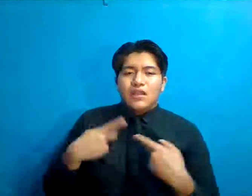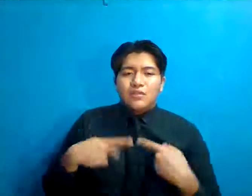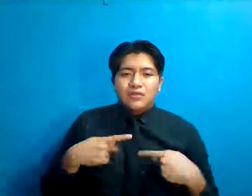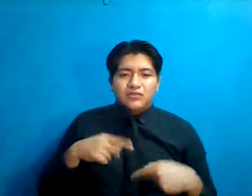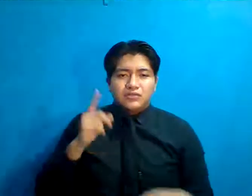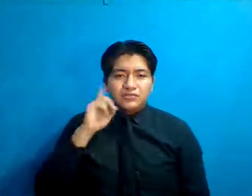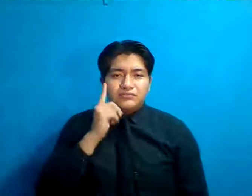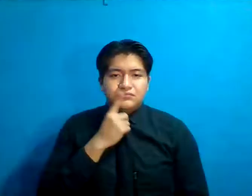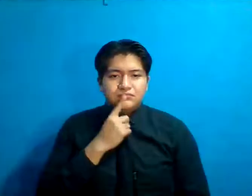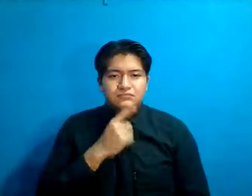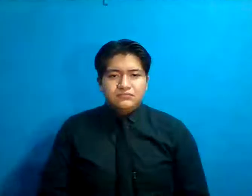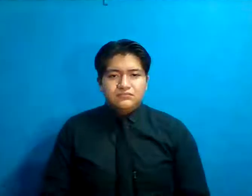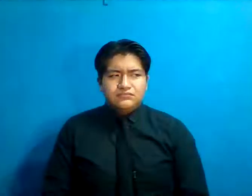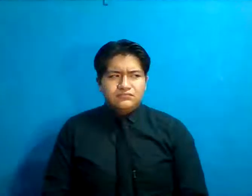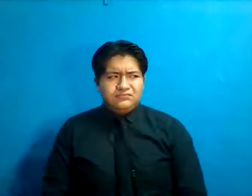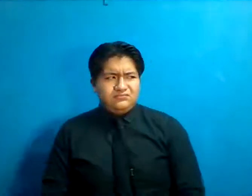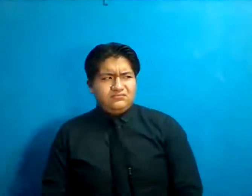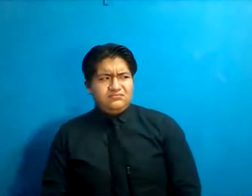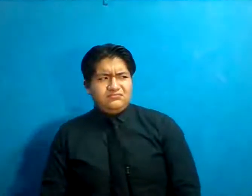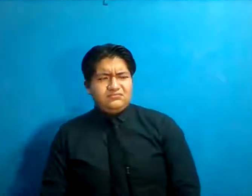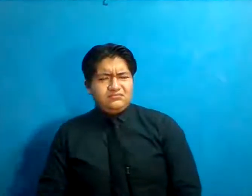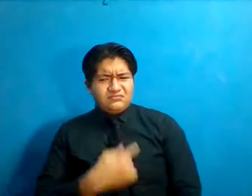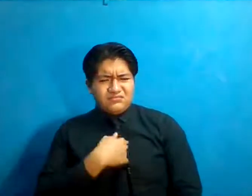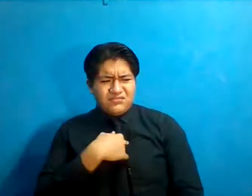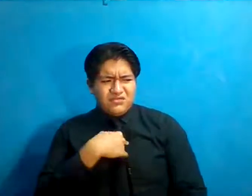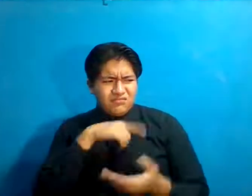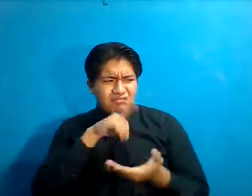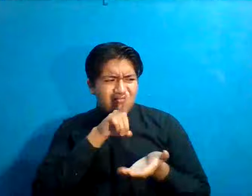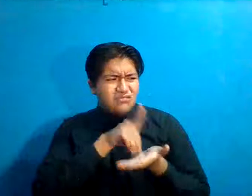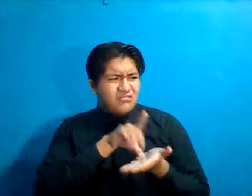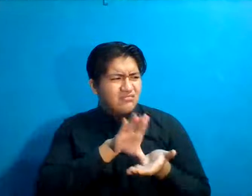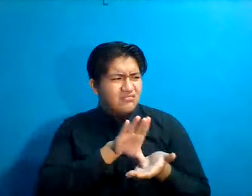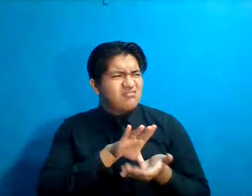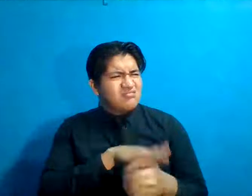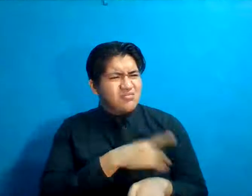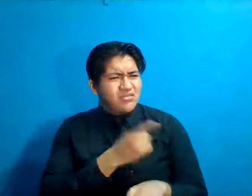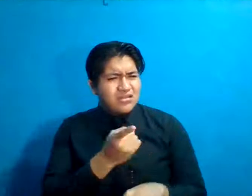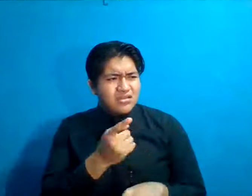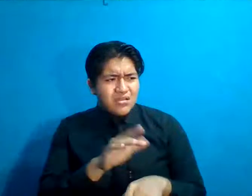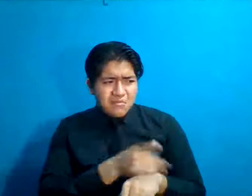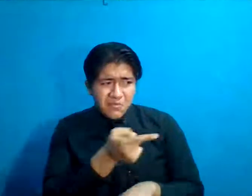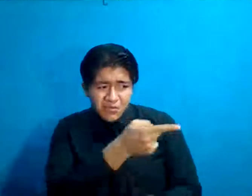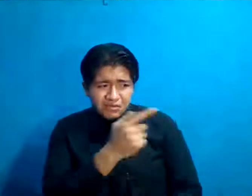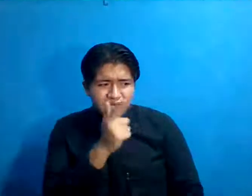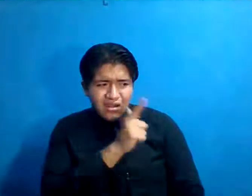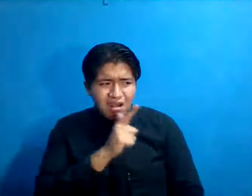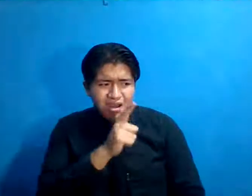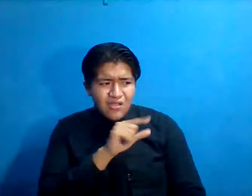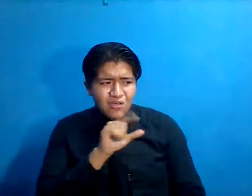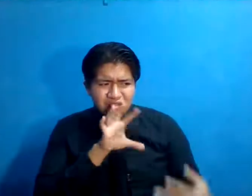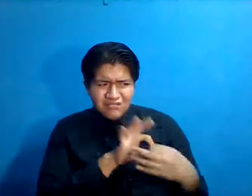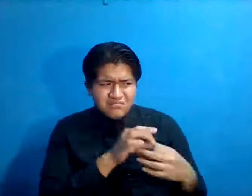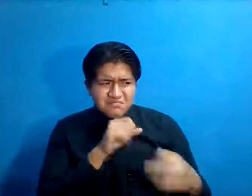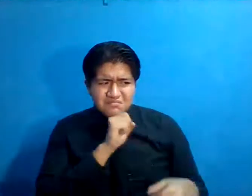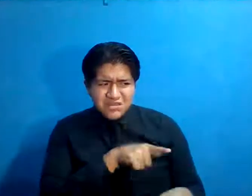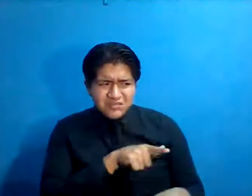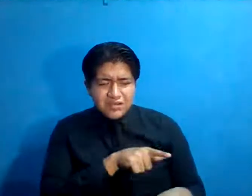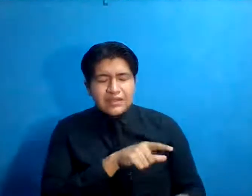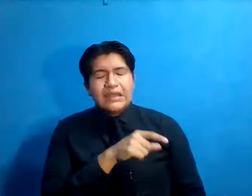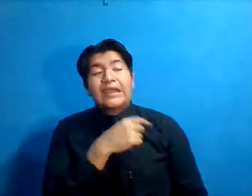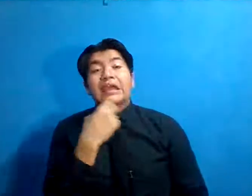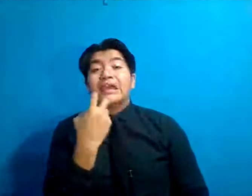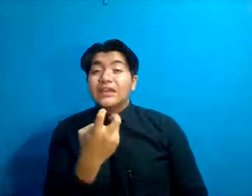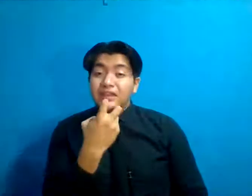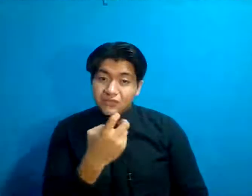decir, pero discapacitado, porque no hablo tu lengua, creo que eso ofendería